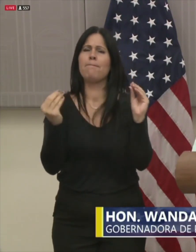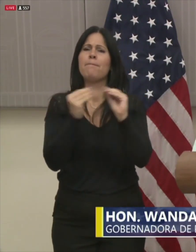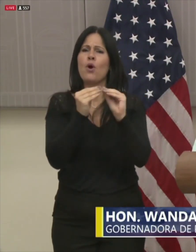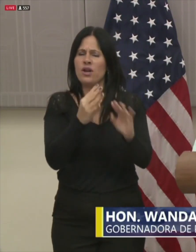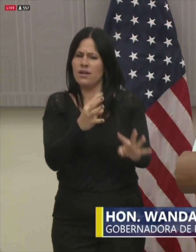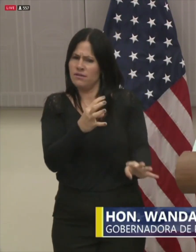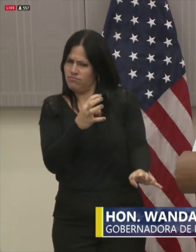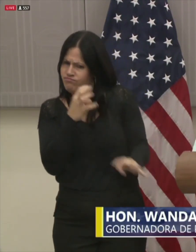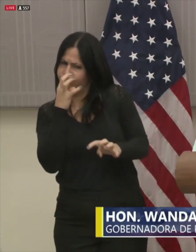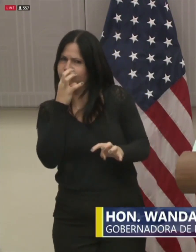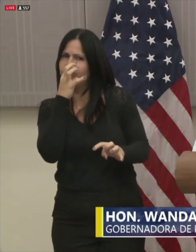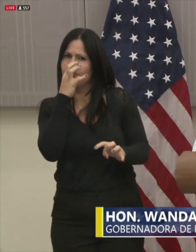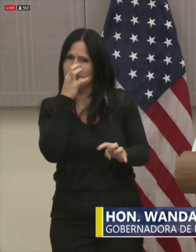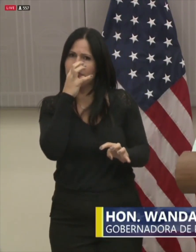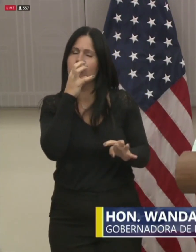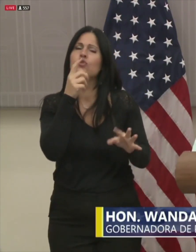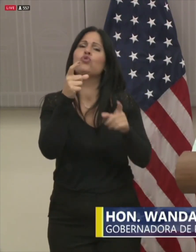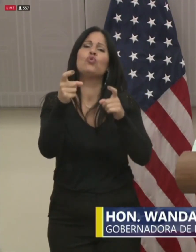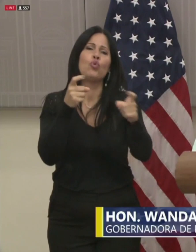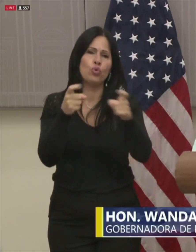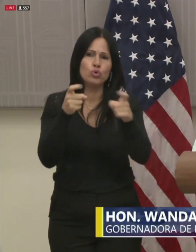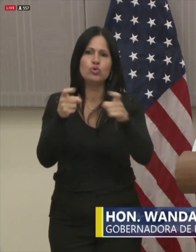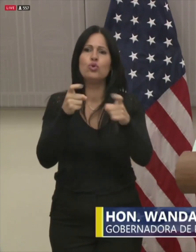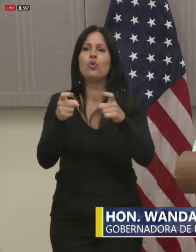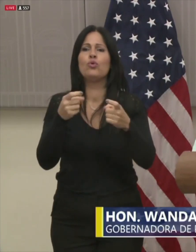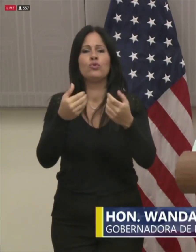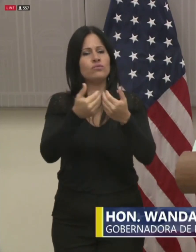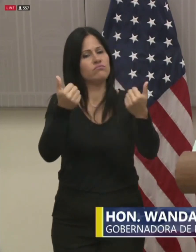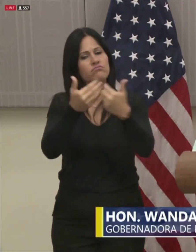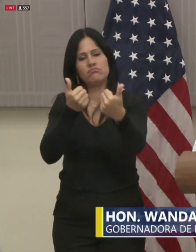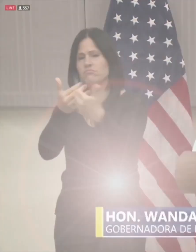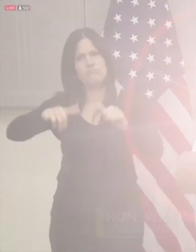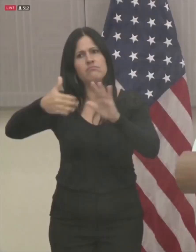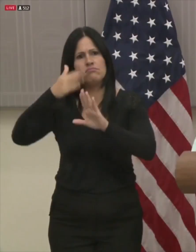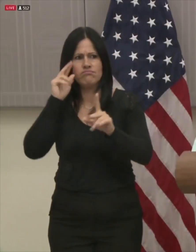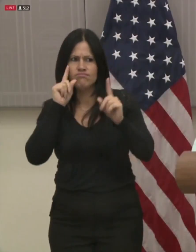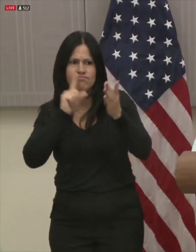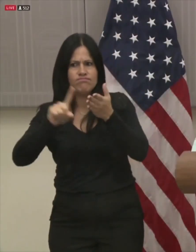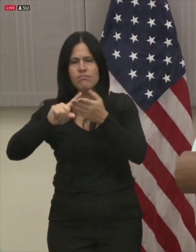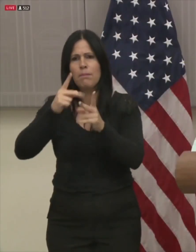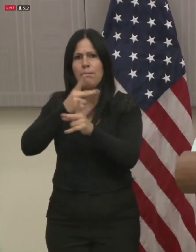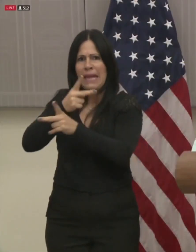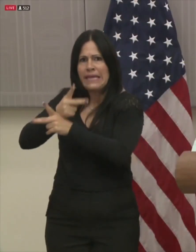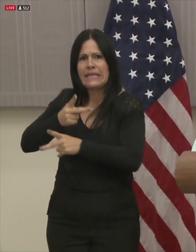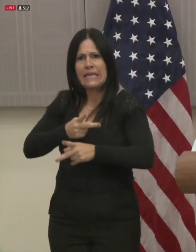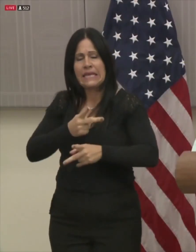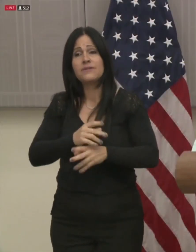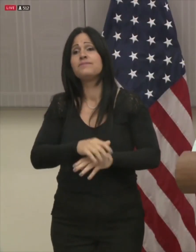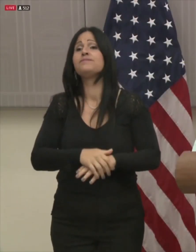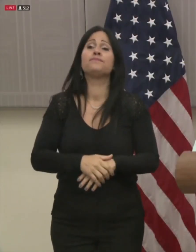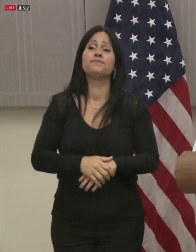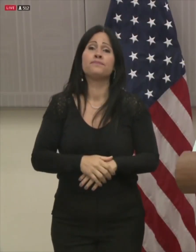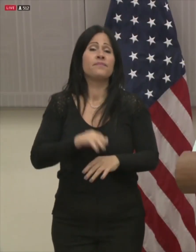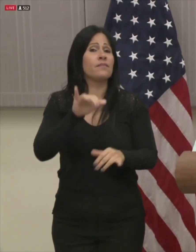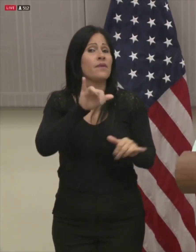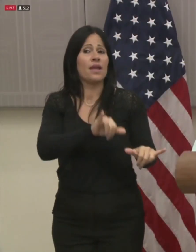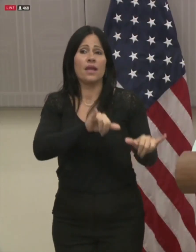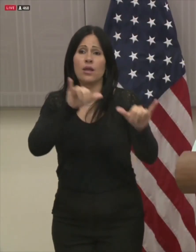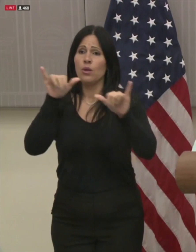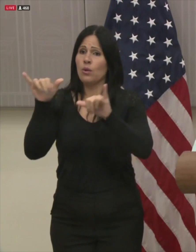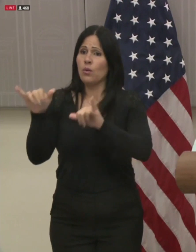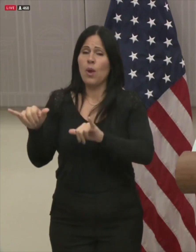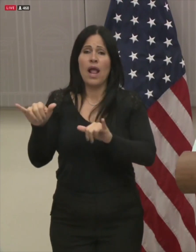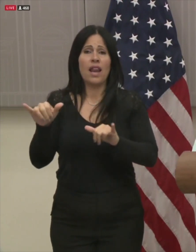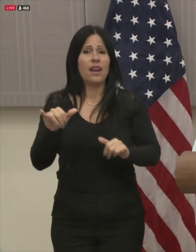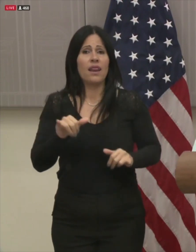y aislamiento social para evitar la propagación de este virus asimismo he ordenado establecer un toque de